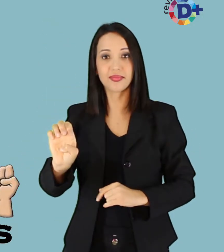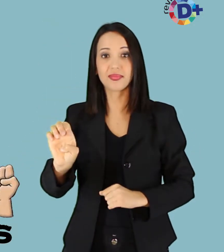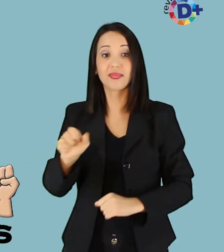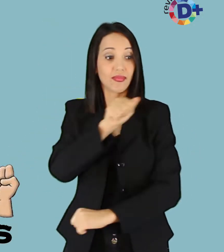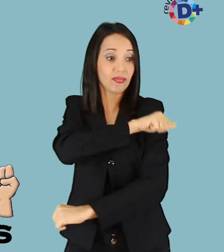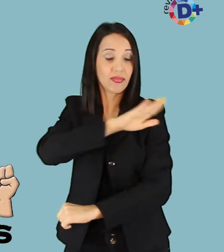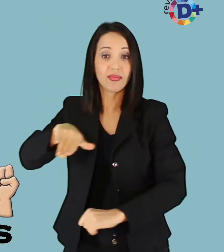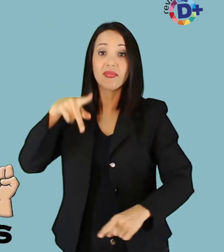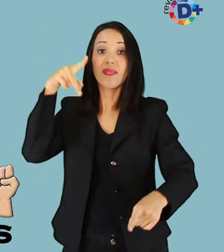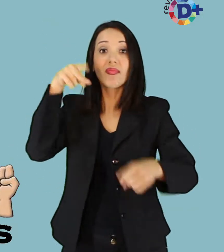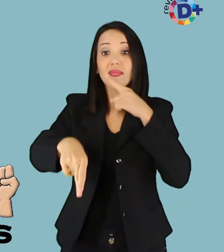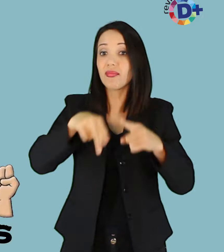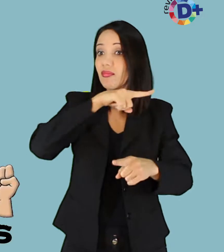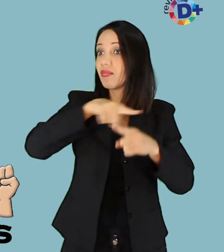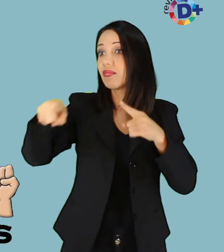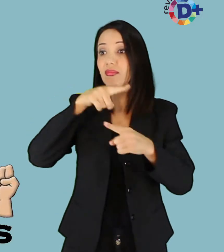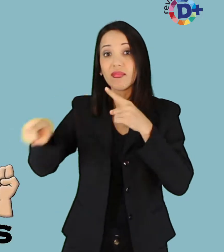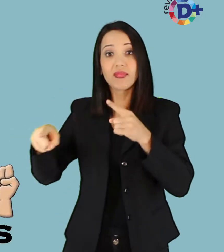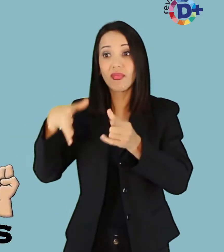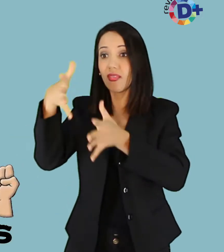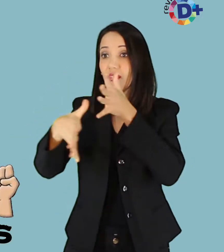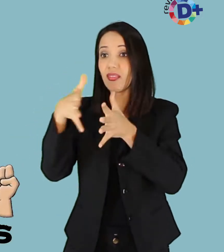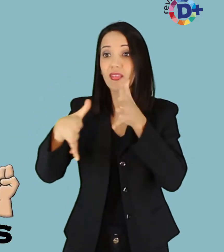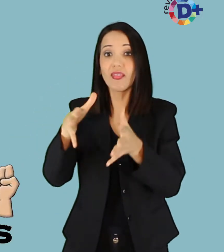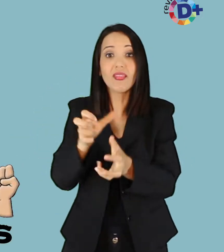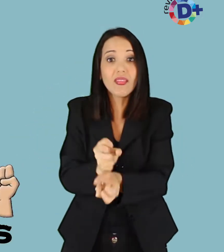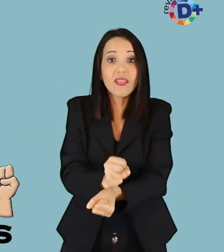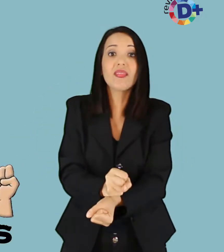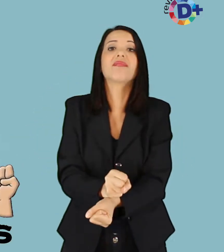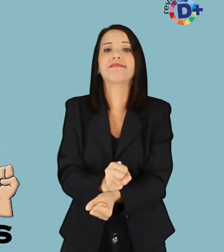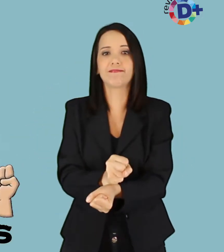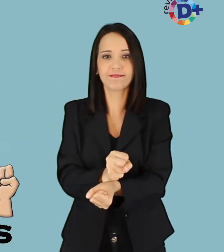os alunos foram proibidos de se comunicar em línguas de sinais.